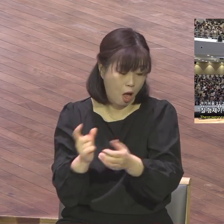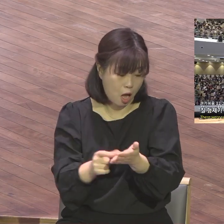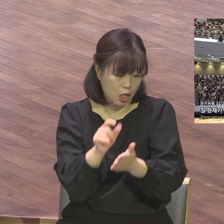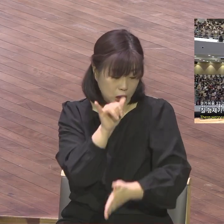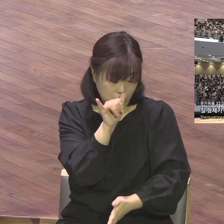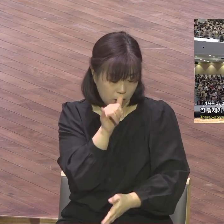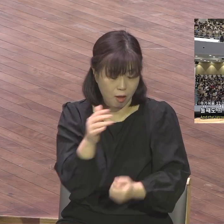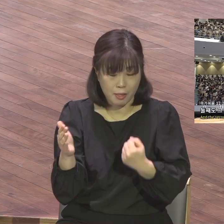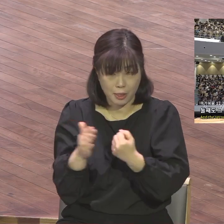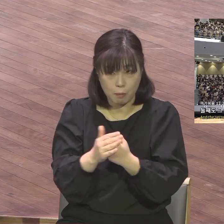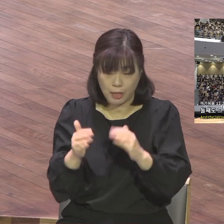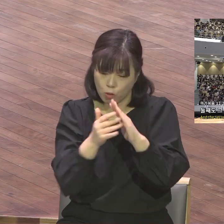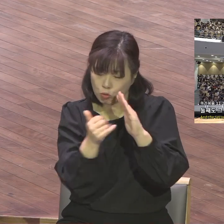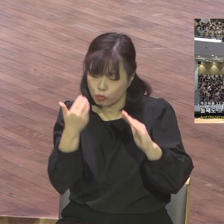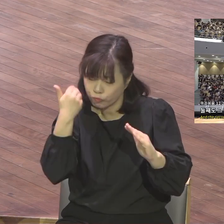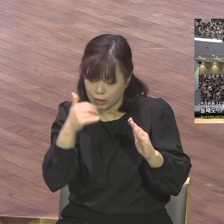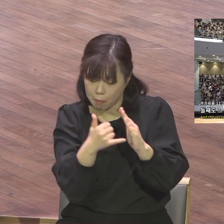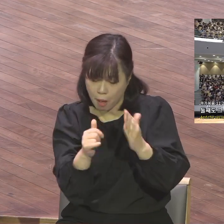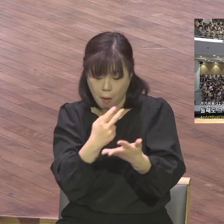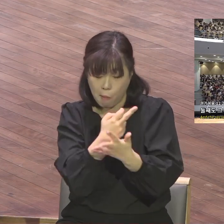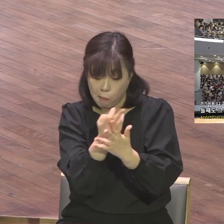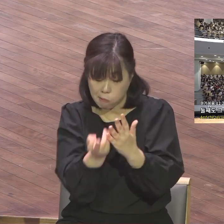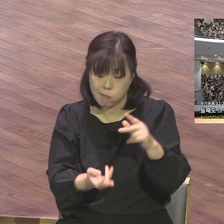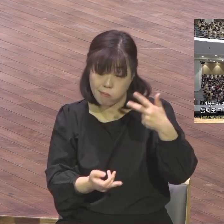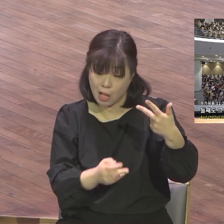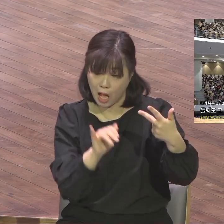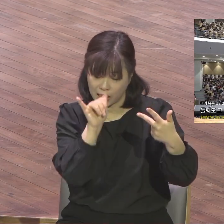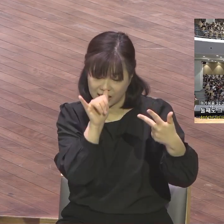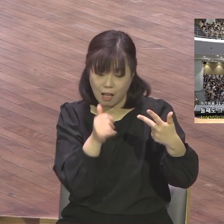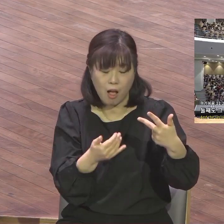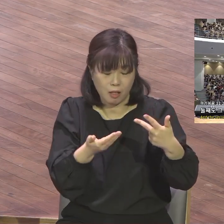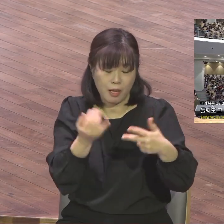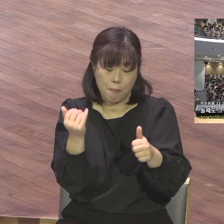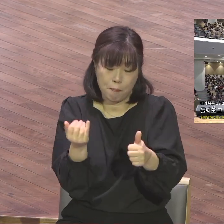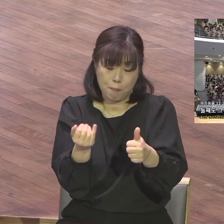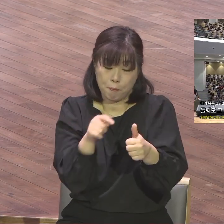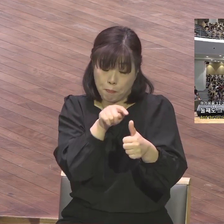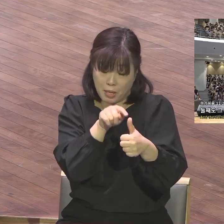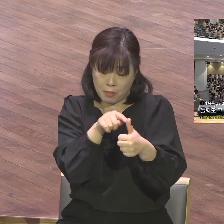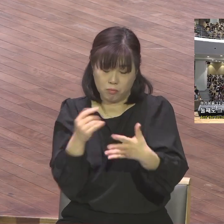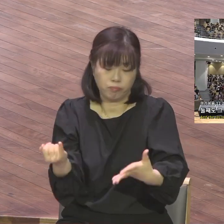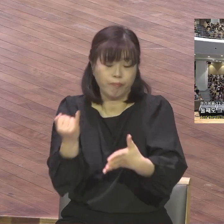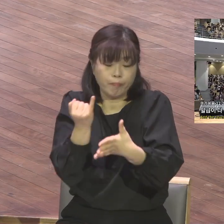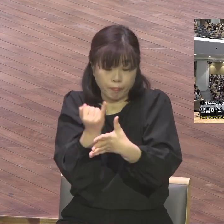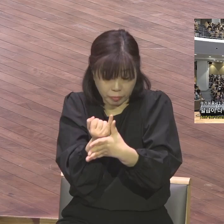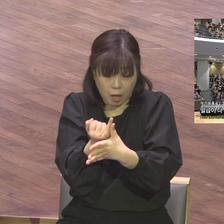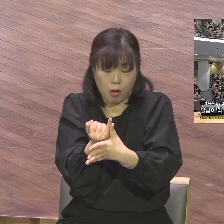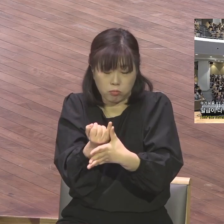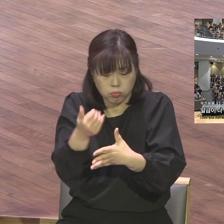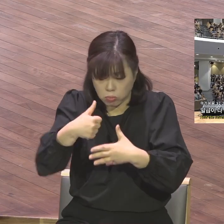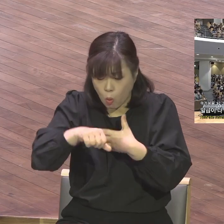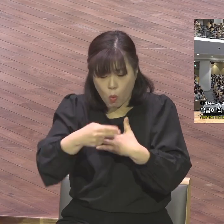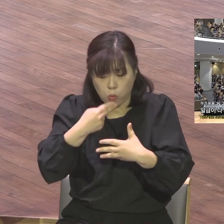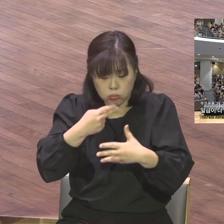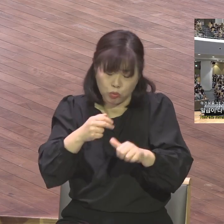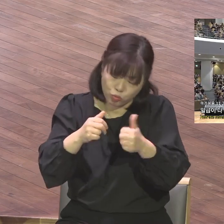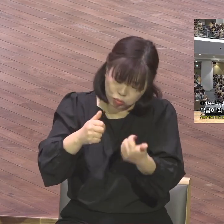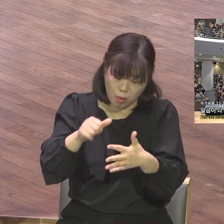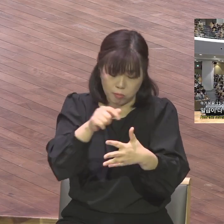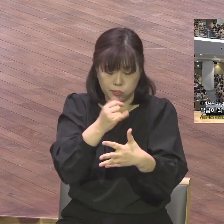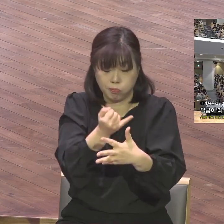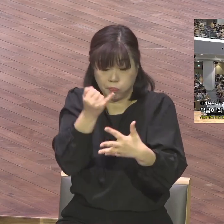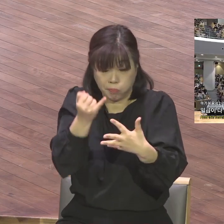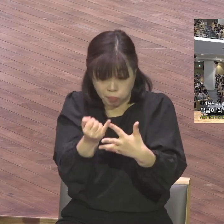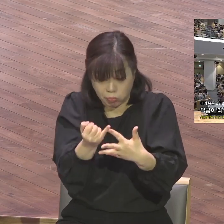취하였다가 상속자 없이 죽고 둘째도 그 여자를 취하였다가 상속자가 없이 죽고 셋째도 그렇게 하여 일곱이 다 상속자가